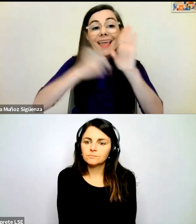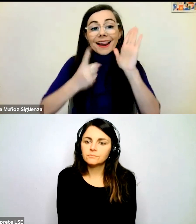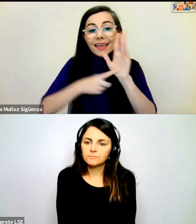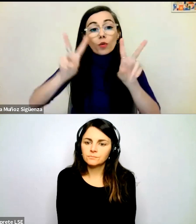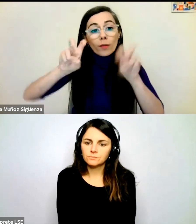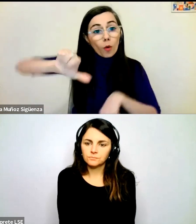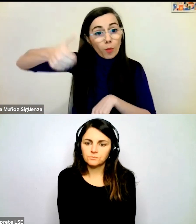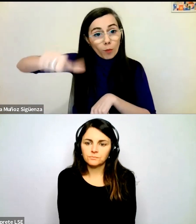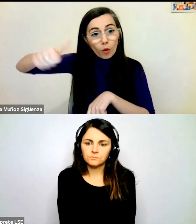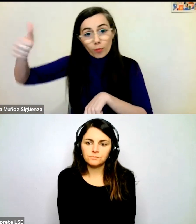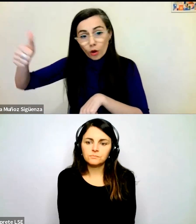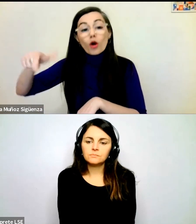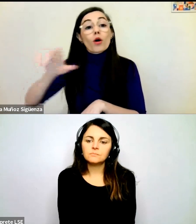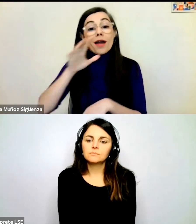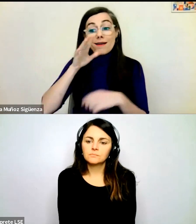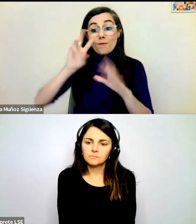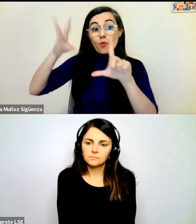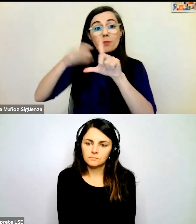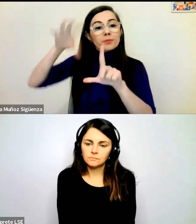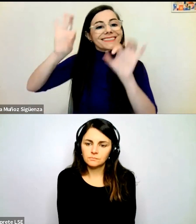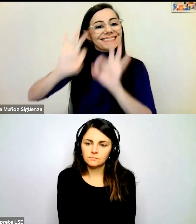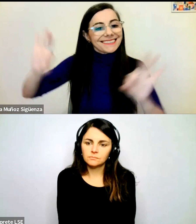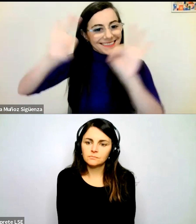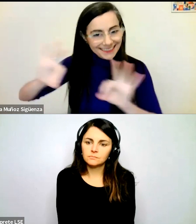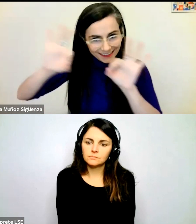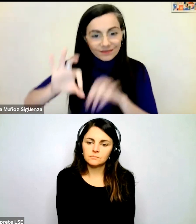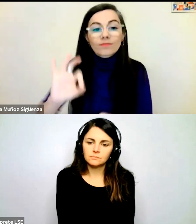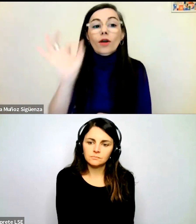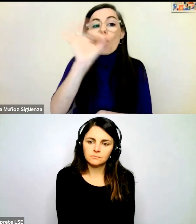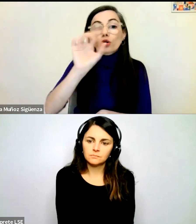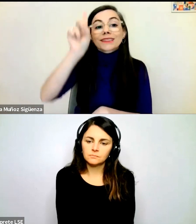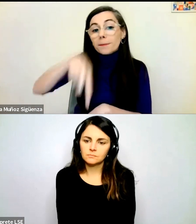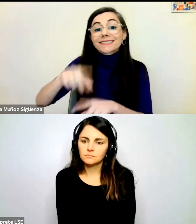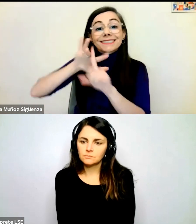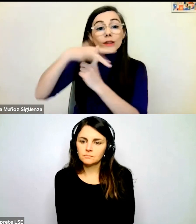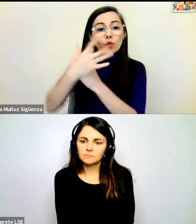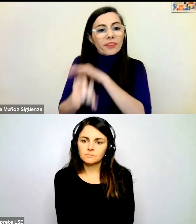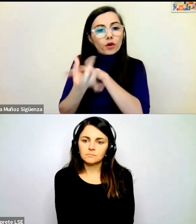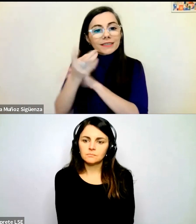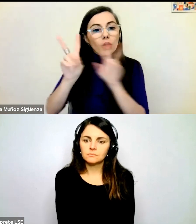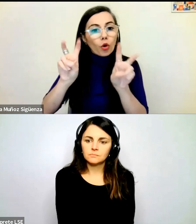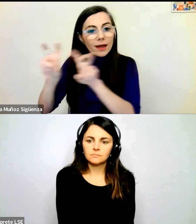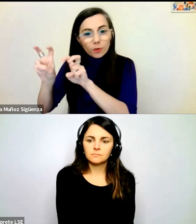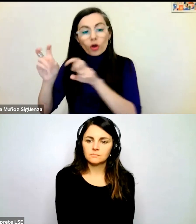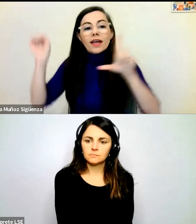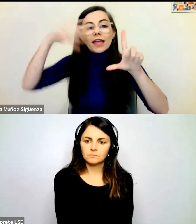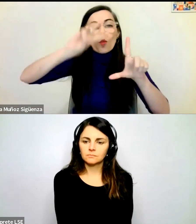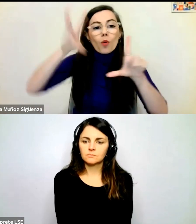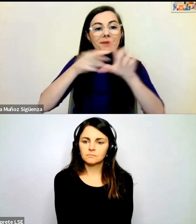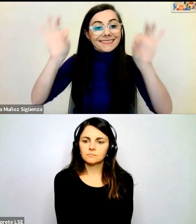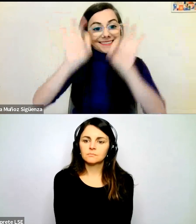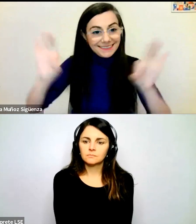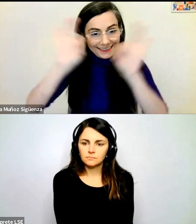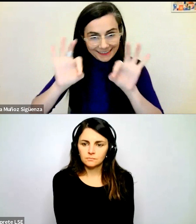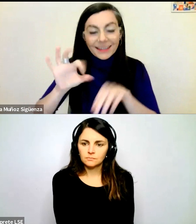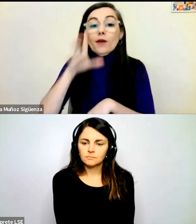durante 2018-2019, hicimos referencia a las nuevas legislaciones que estaban aprobadas pero no